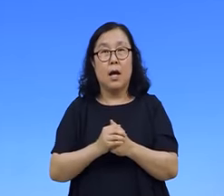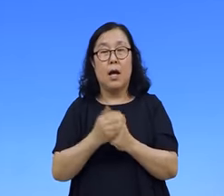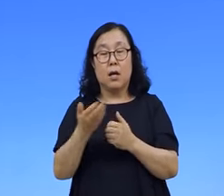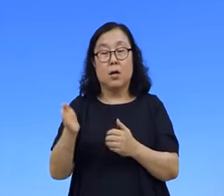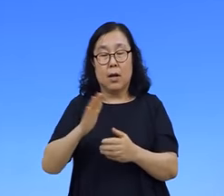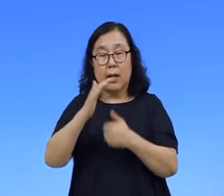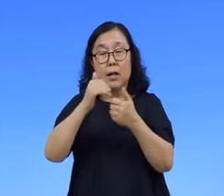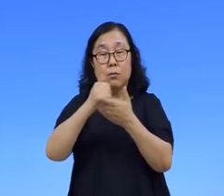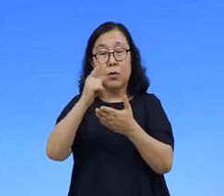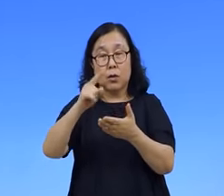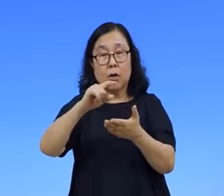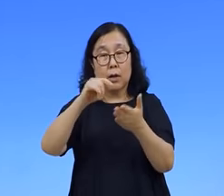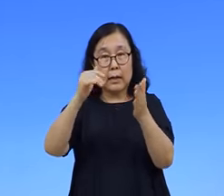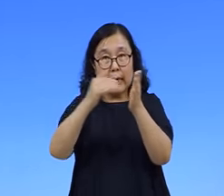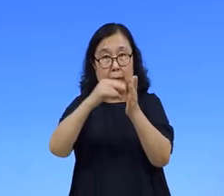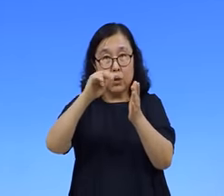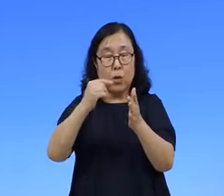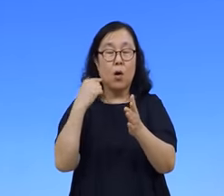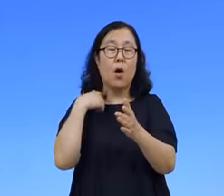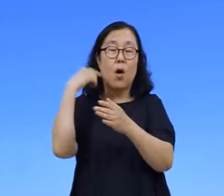하나님이 그것조차도 허용을 하세요.